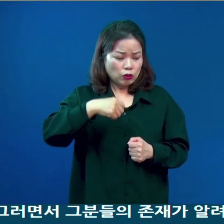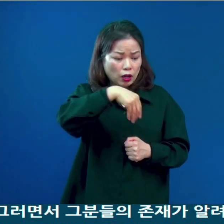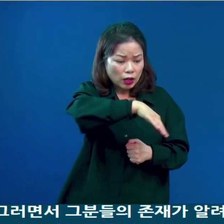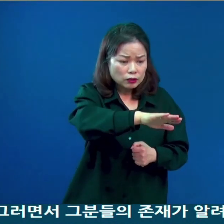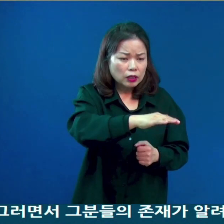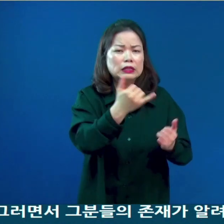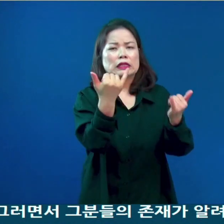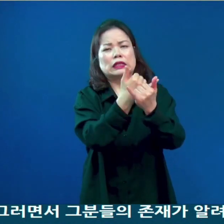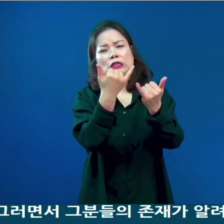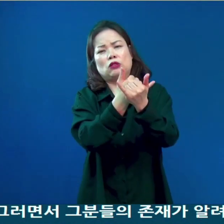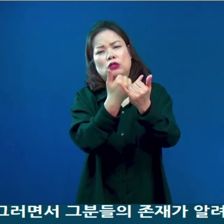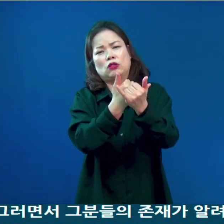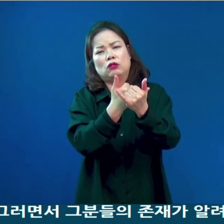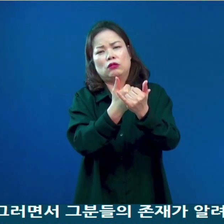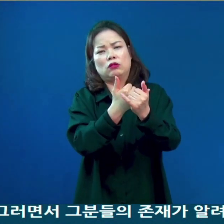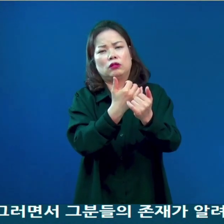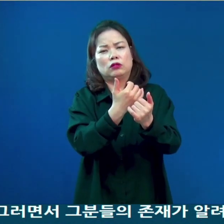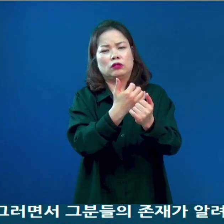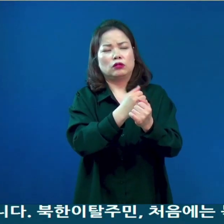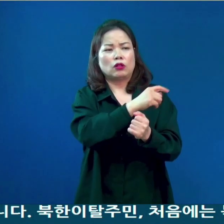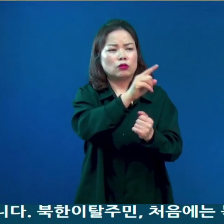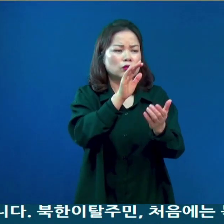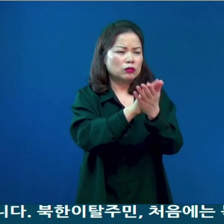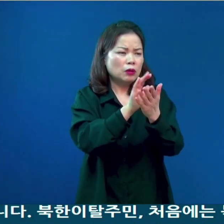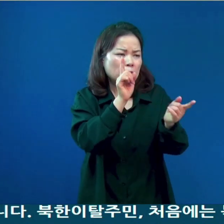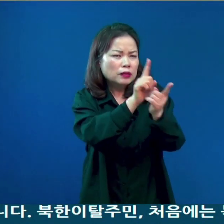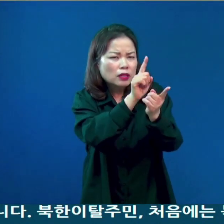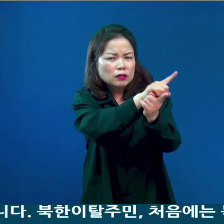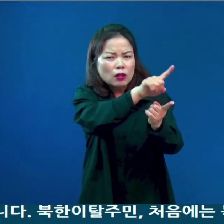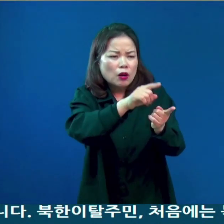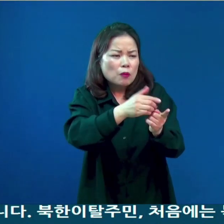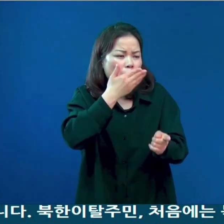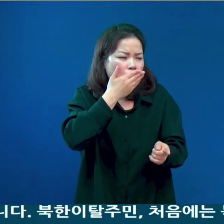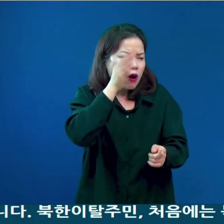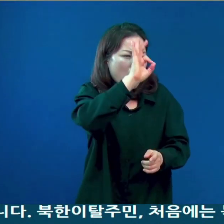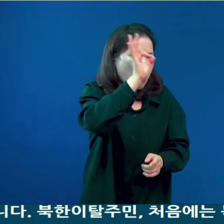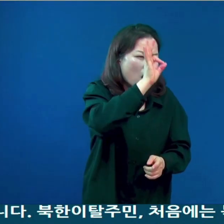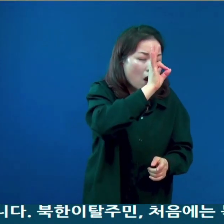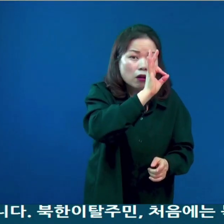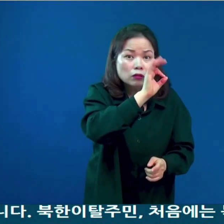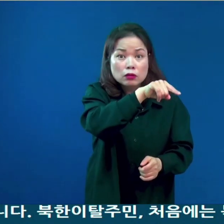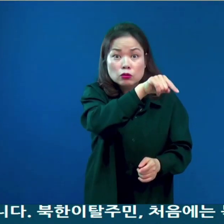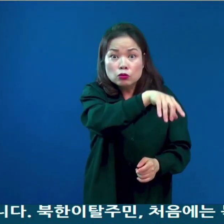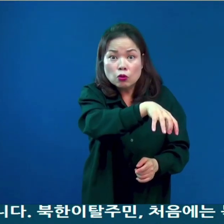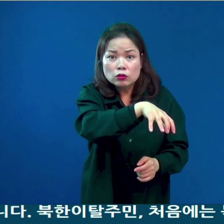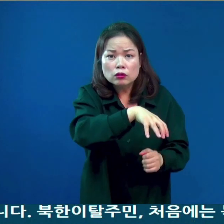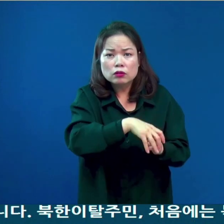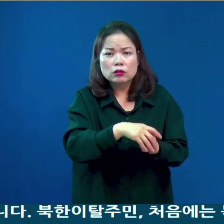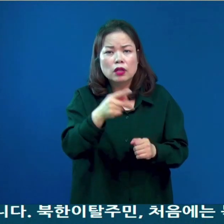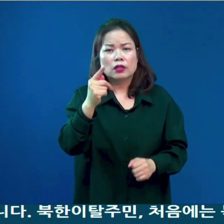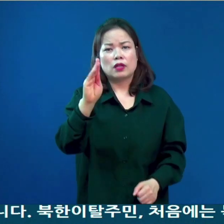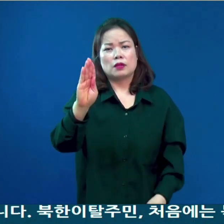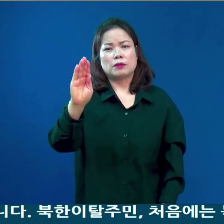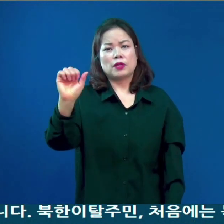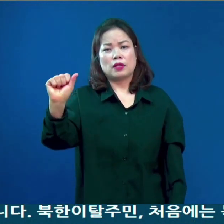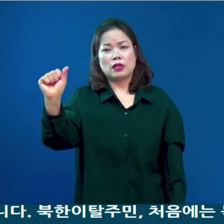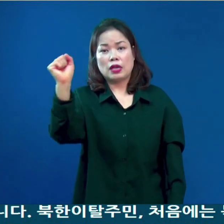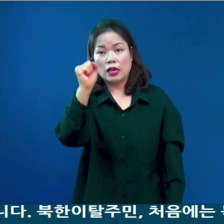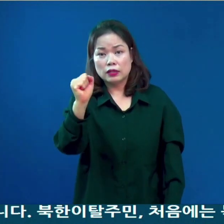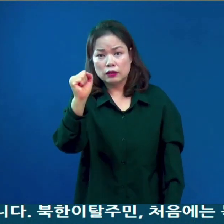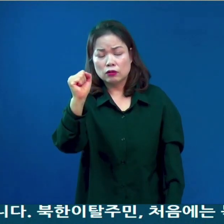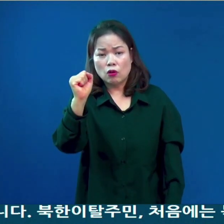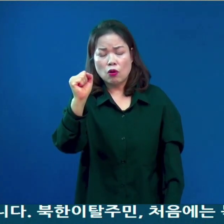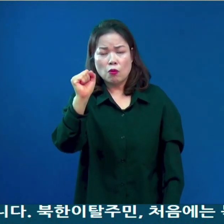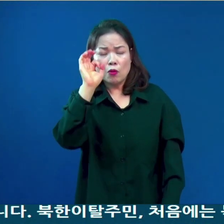자기의 친척들을 가가지고 아니면 조선족들을 찾아서 먹을 것을 찾으러 갔는데 그곳에서 KBS 방송에 들려지고 보여지고